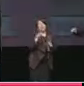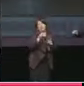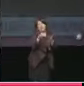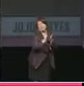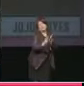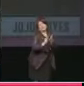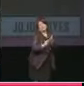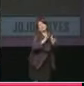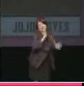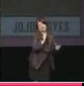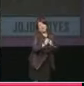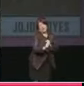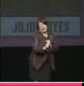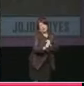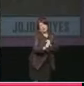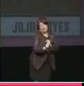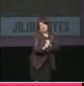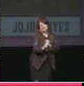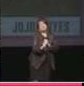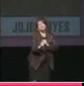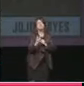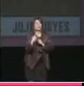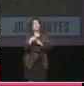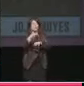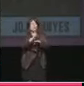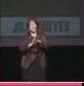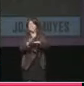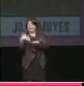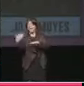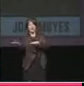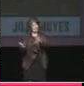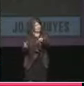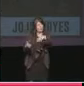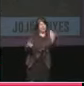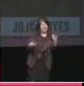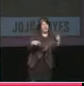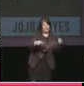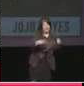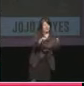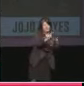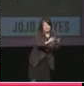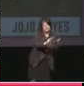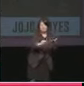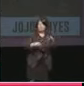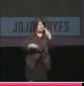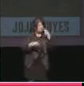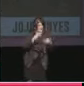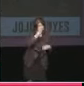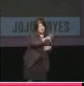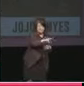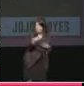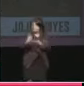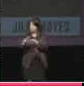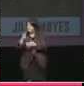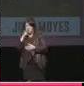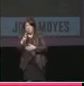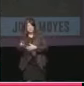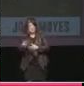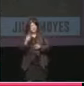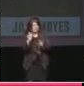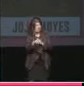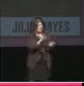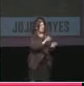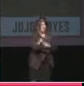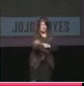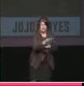-Yo Moses vale a dire da una parte la regina del ciclit e dall'altra l'autrice di Io Prima di Te che è un romanzo che ha venduto più di 5 milioni di copie in tutto il